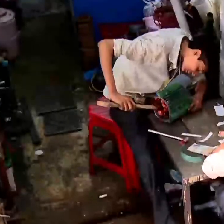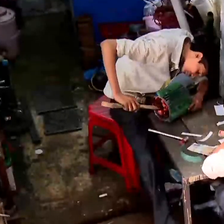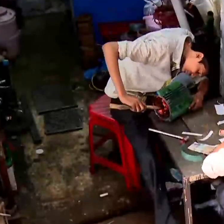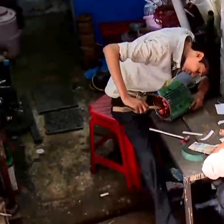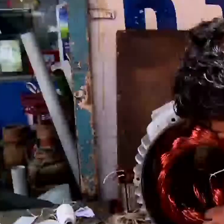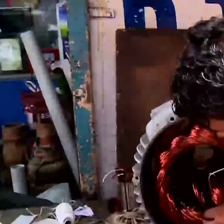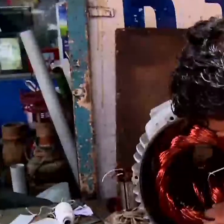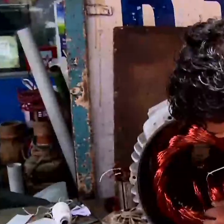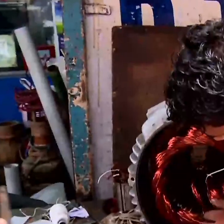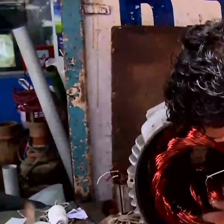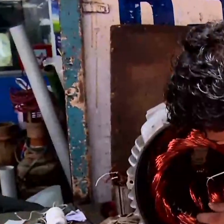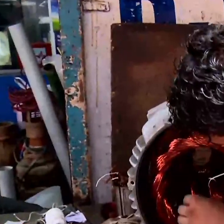सीमा से